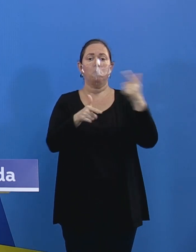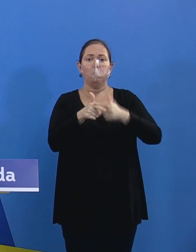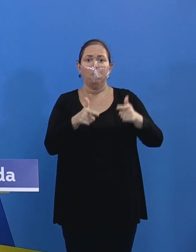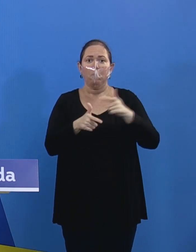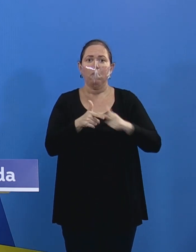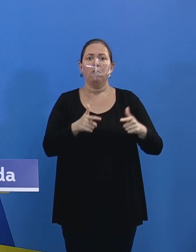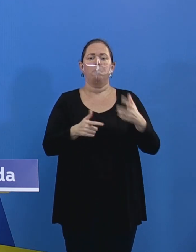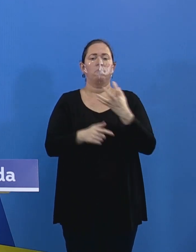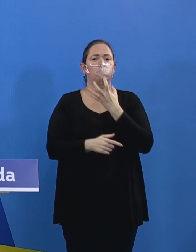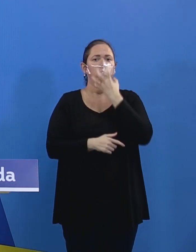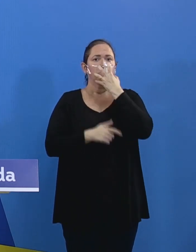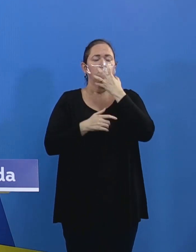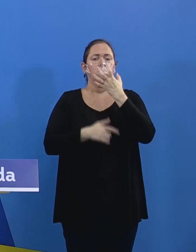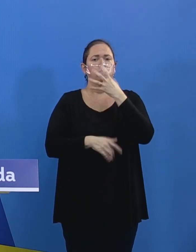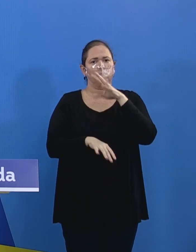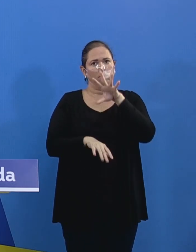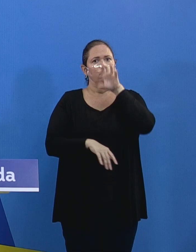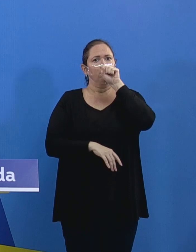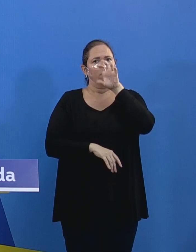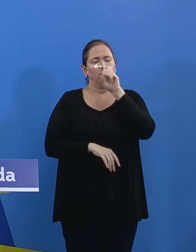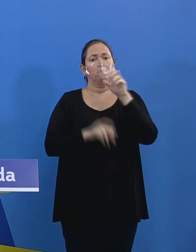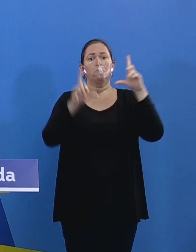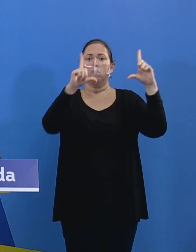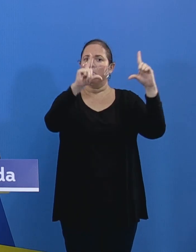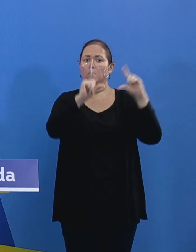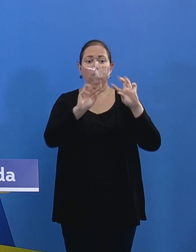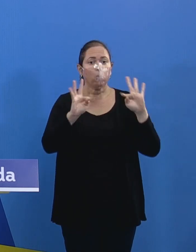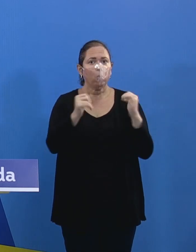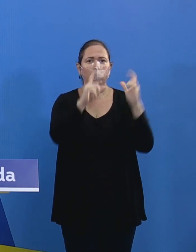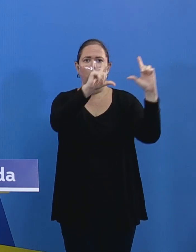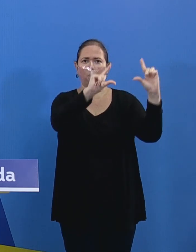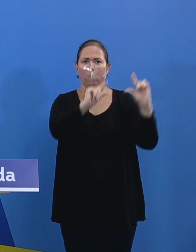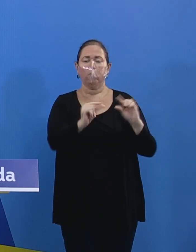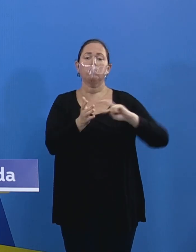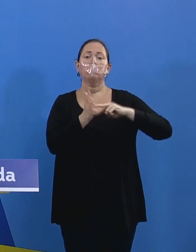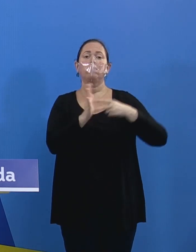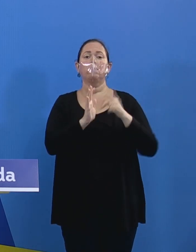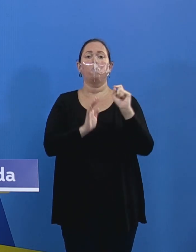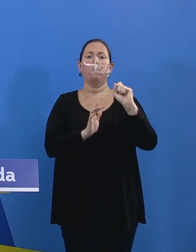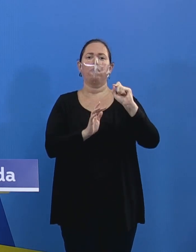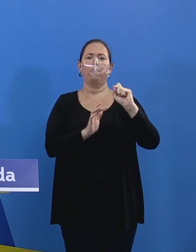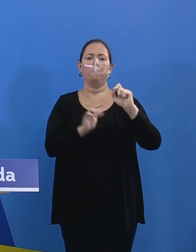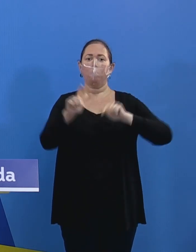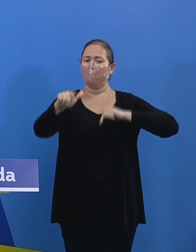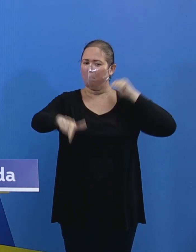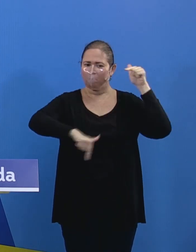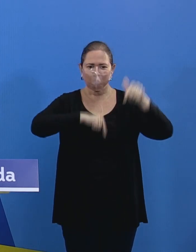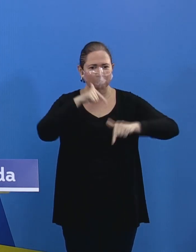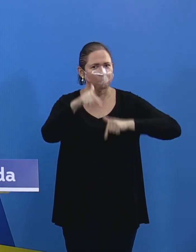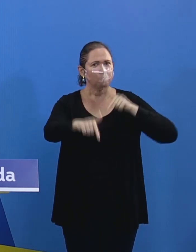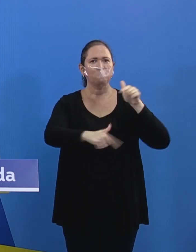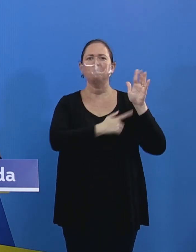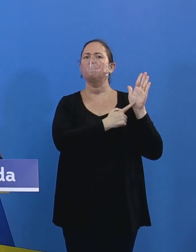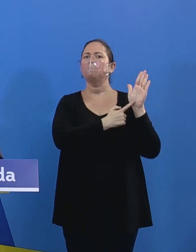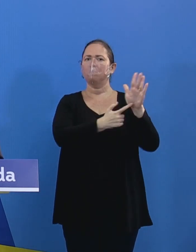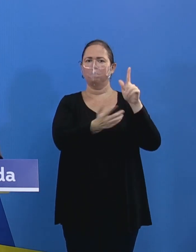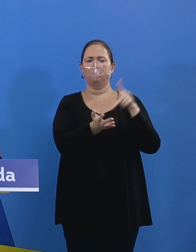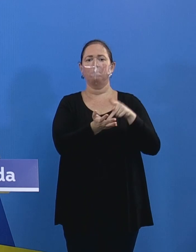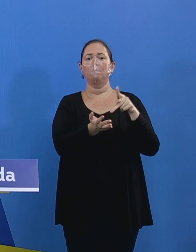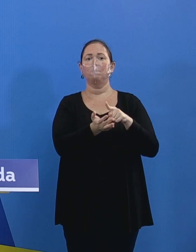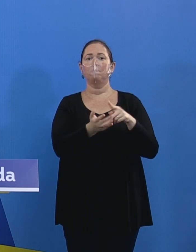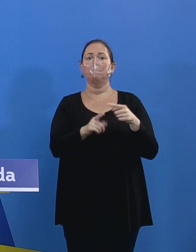respiratórias pelo SAMU, todos esses em queda. Isso significa o resultado de muito trabalho. Mas as